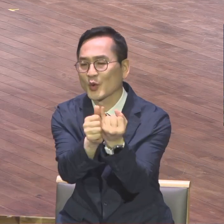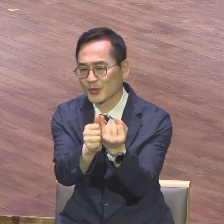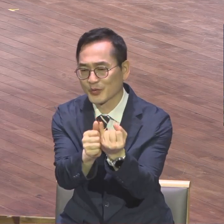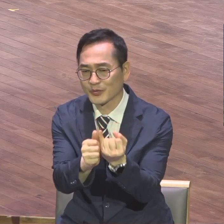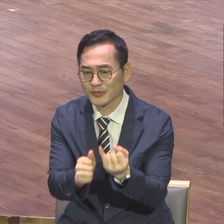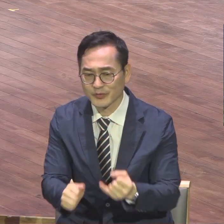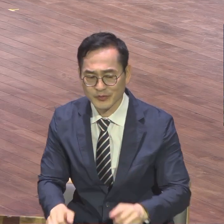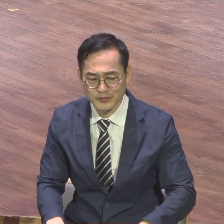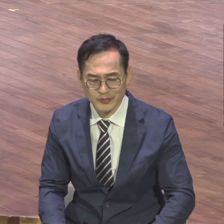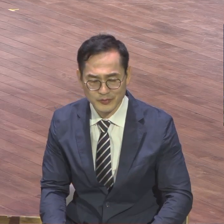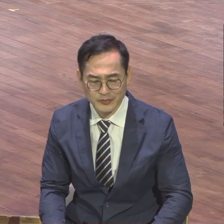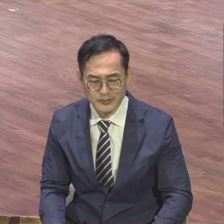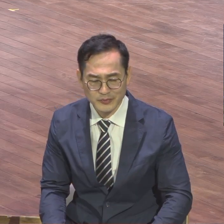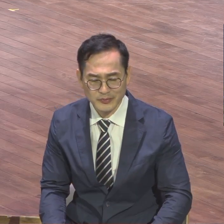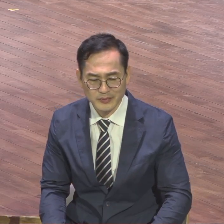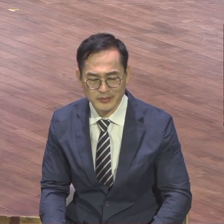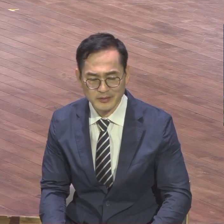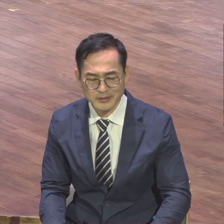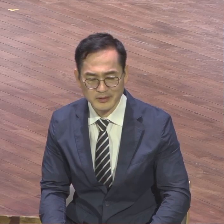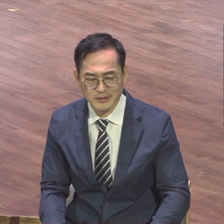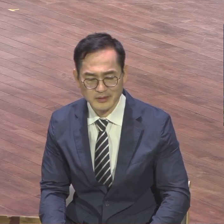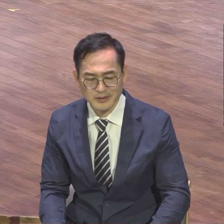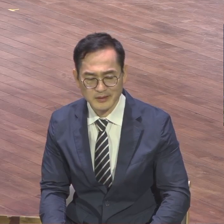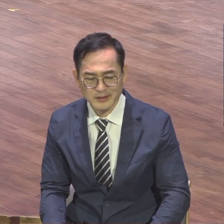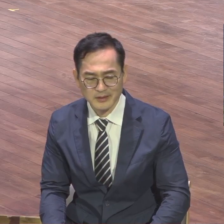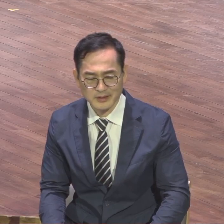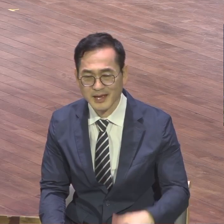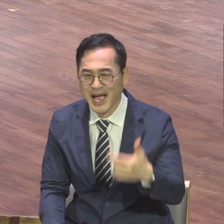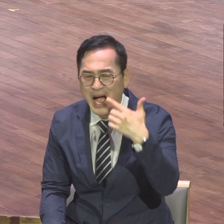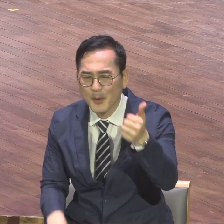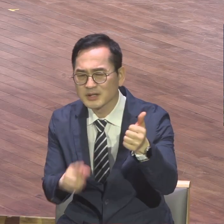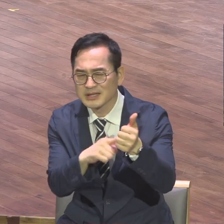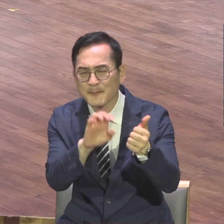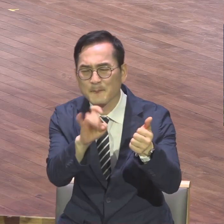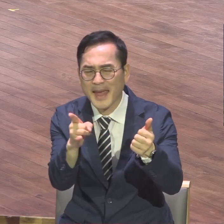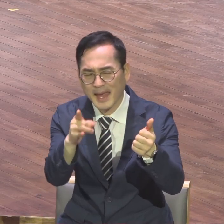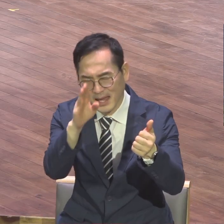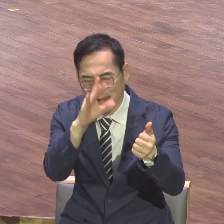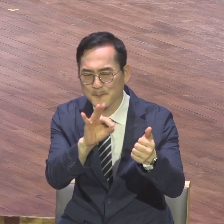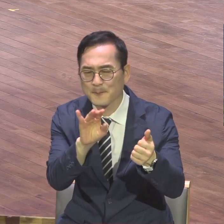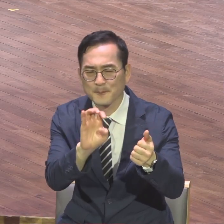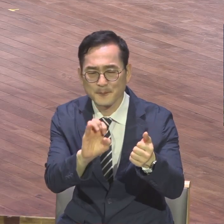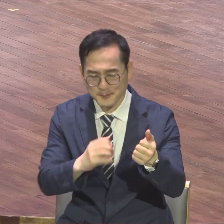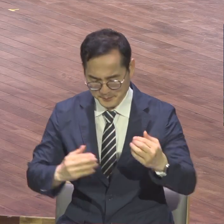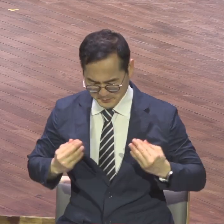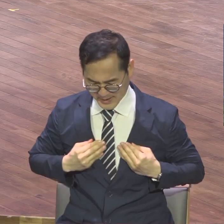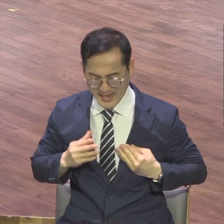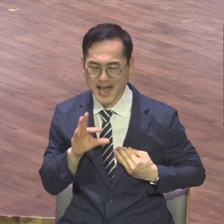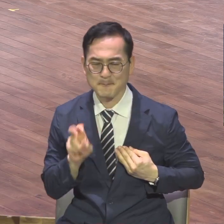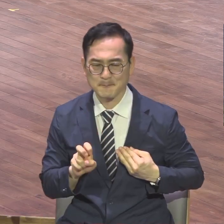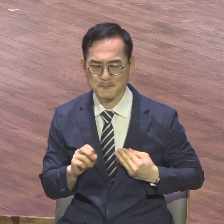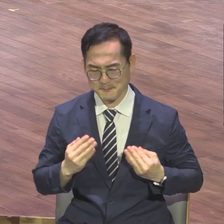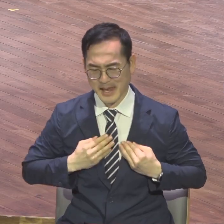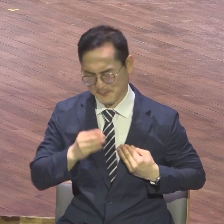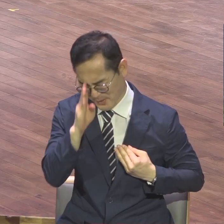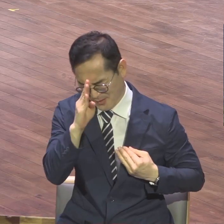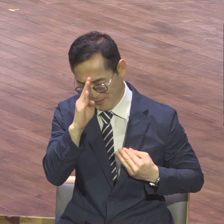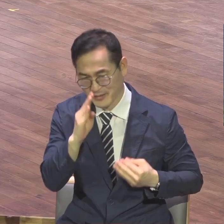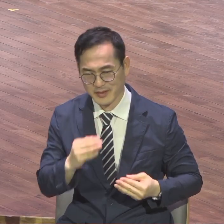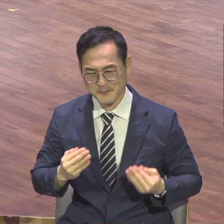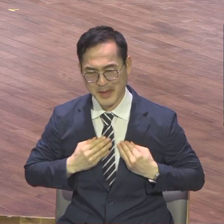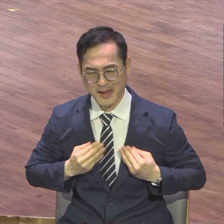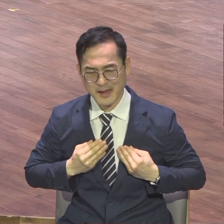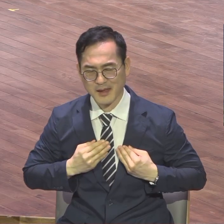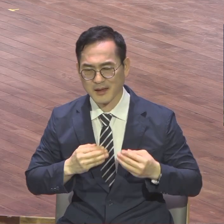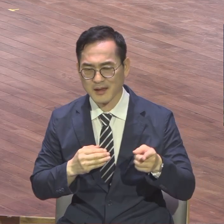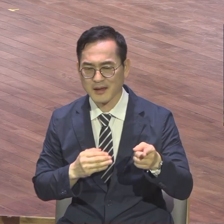가보니까 폐병 환자라 아버지가. 그 집 그때는 폐병이 굉장히 그 형들 다 죽었어요. 누나도 전도사 안 되면 다